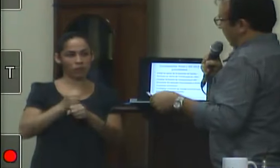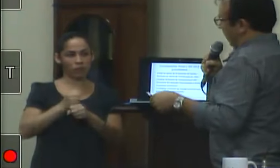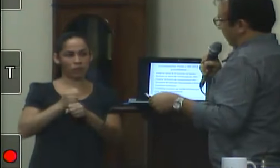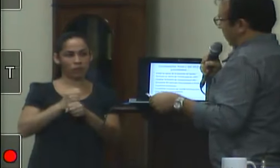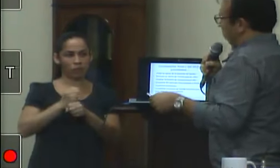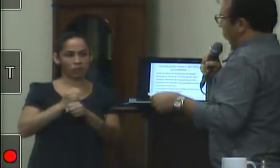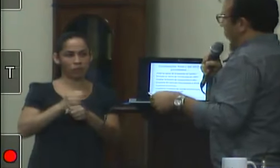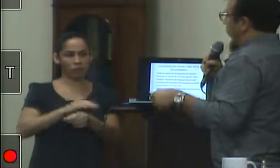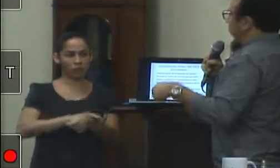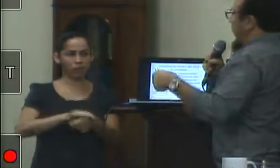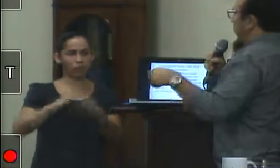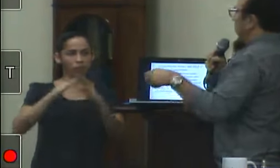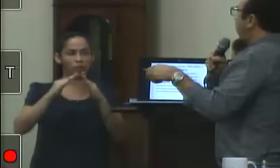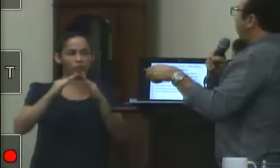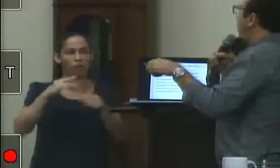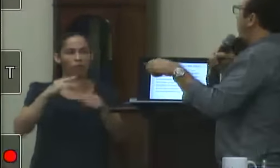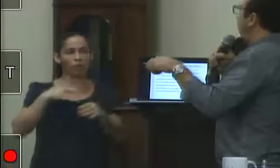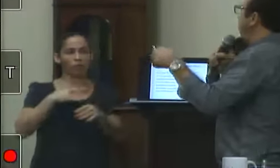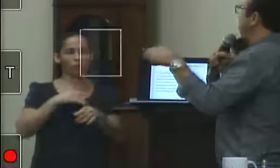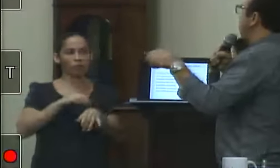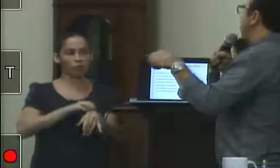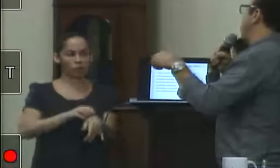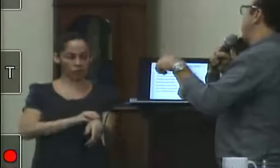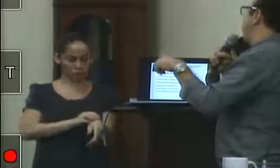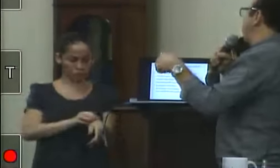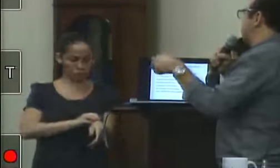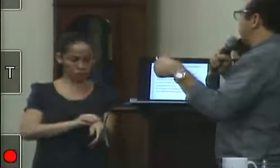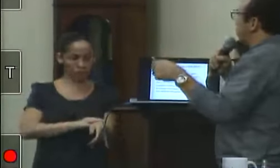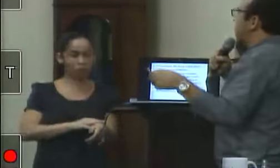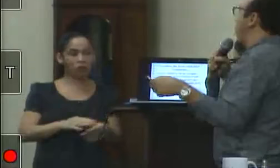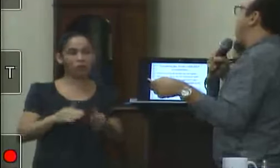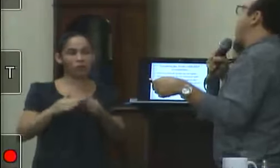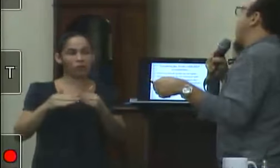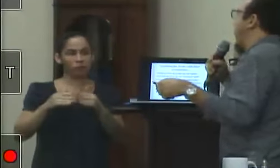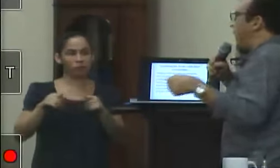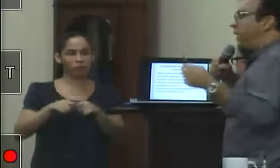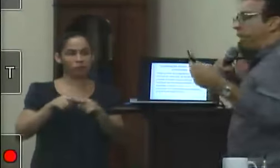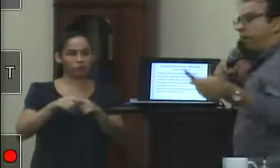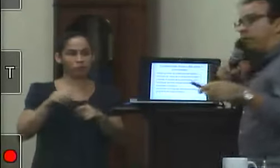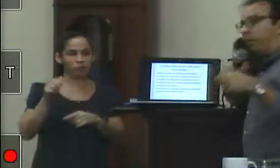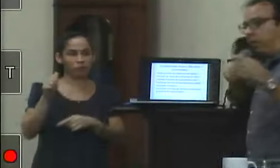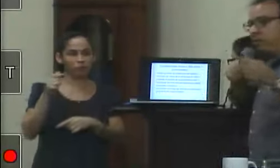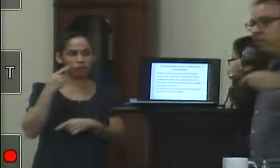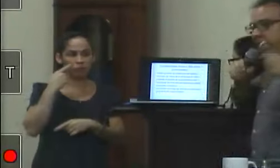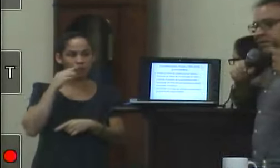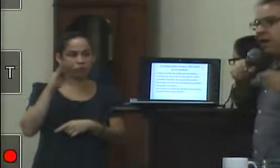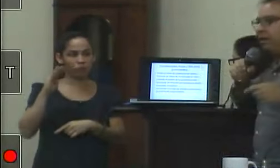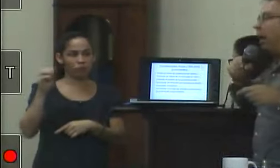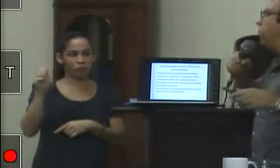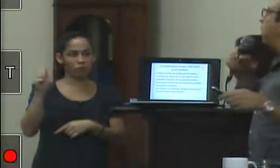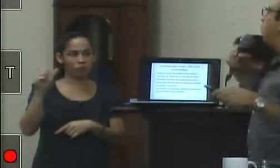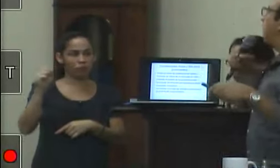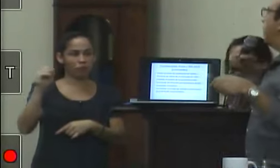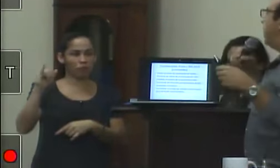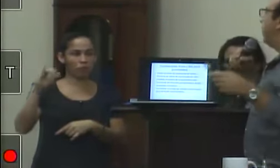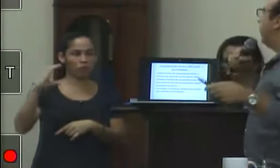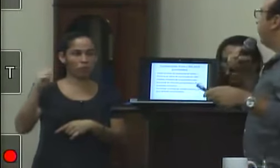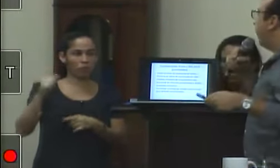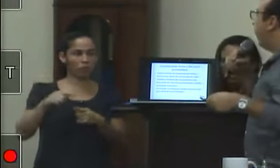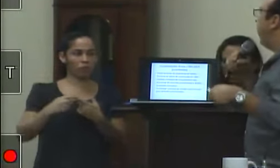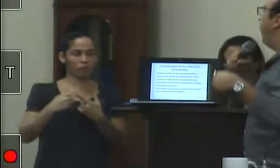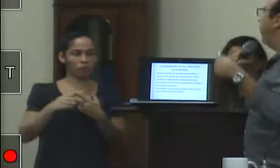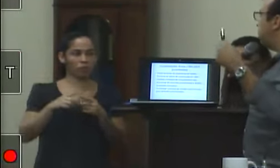unidades básicas de saúde, a licitação de equipamentos para atenção básica, né, eu também consegui resgatar uma